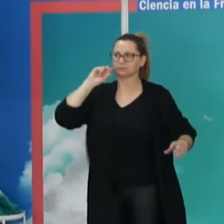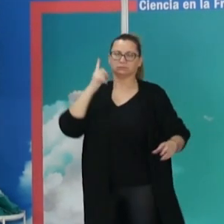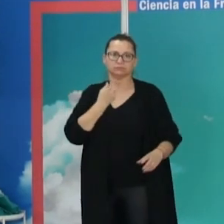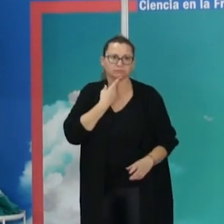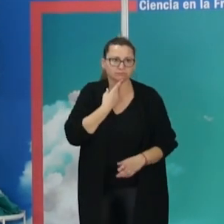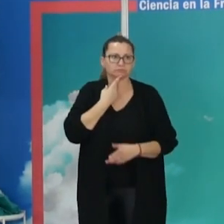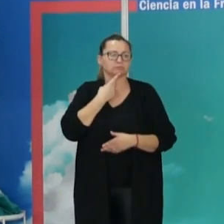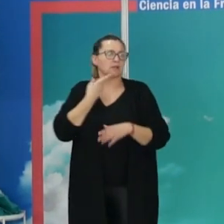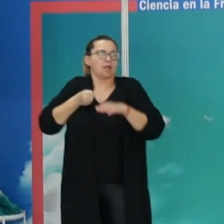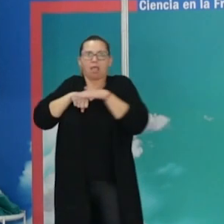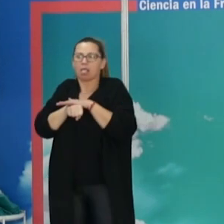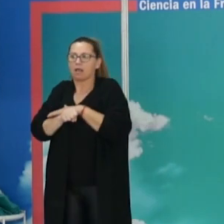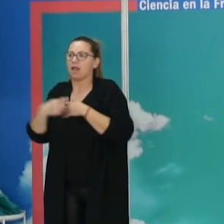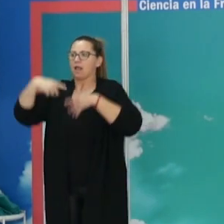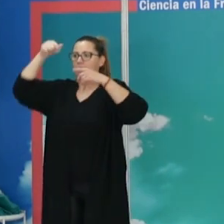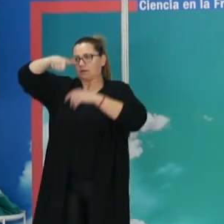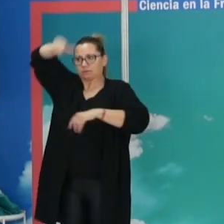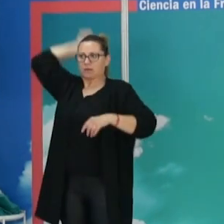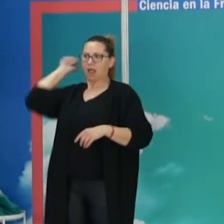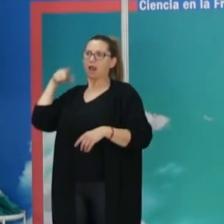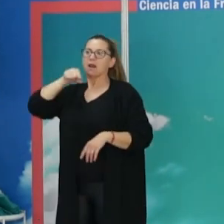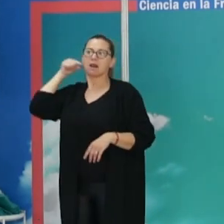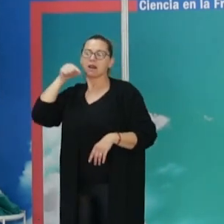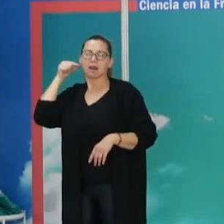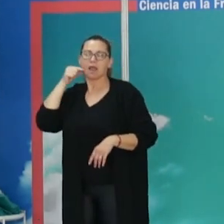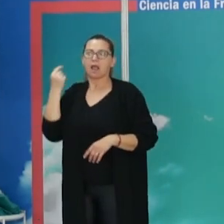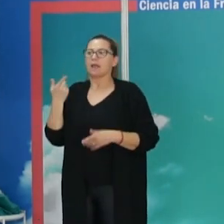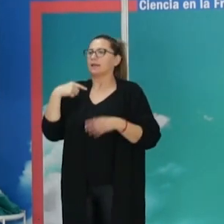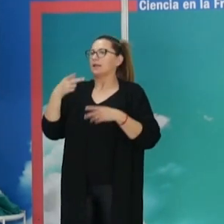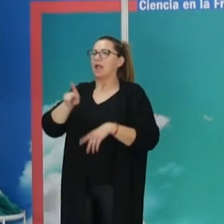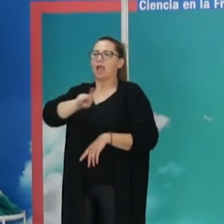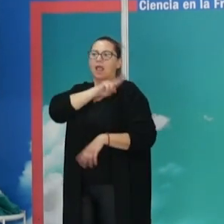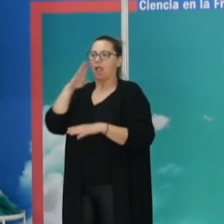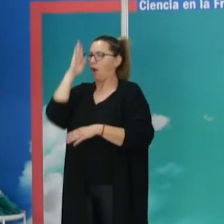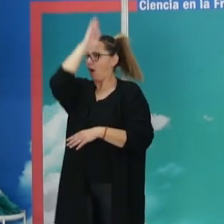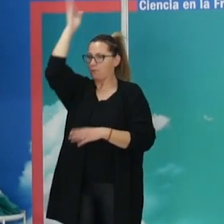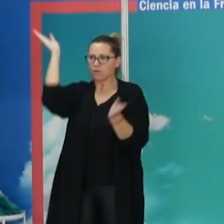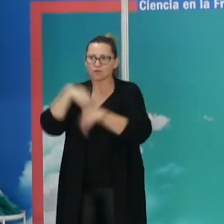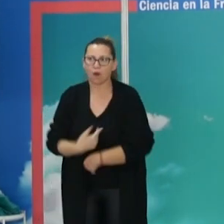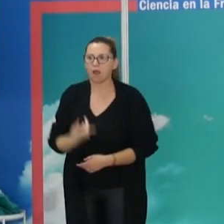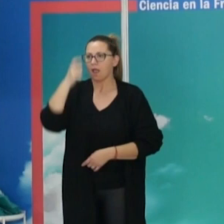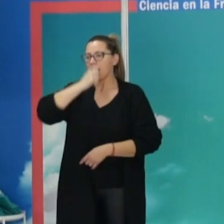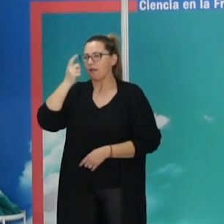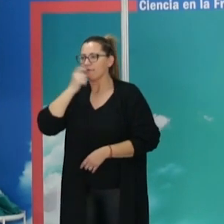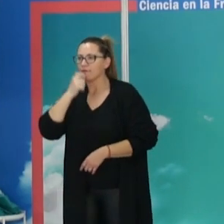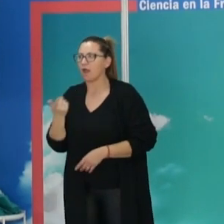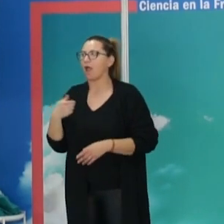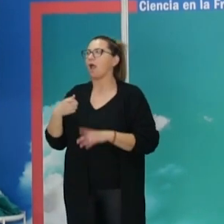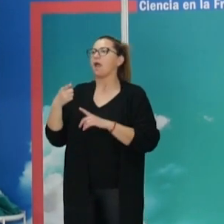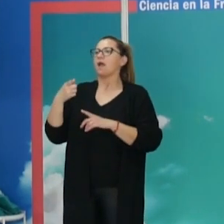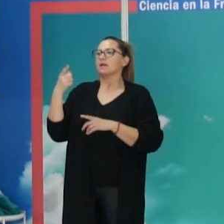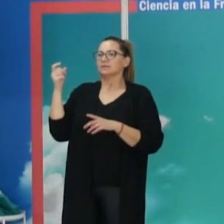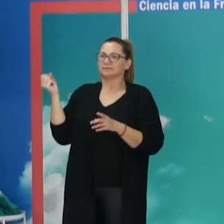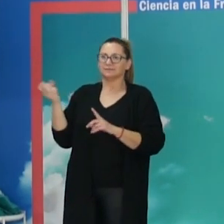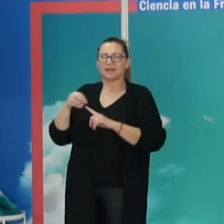la infertilidad, la calvicie, la menstruación, la anorgasmia, el embarazo, la homosexualidad, el resfriado leve, la masturbación,